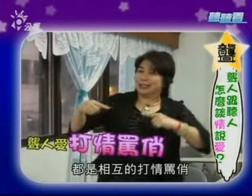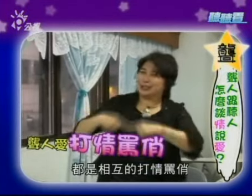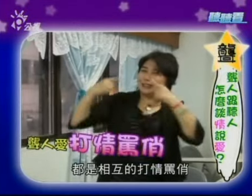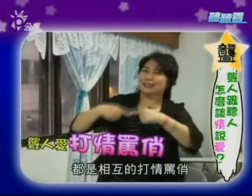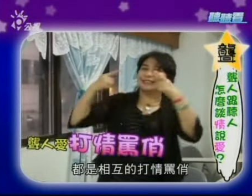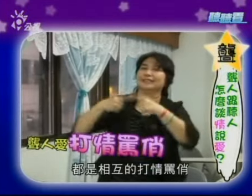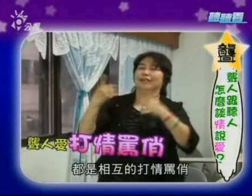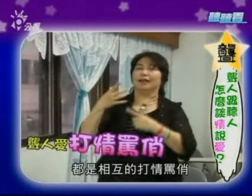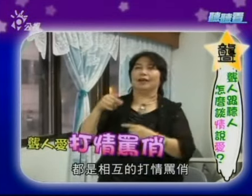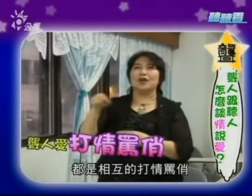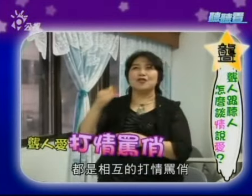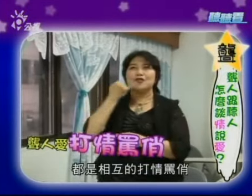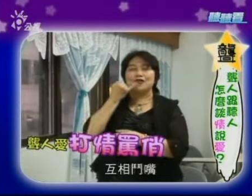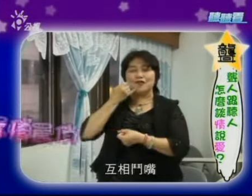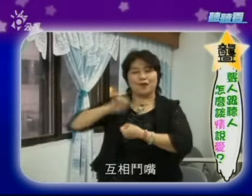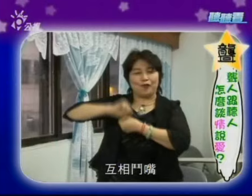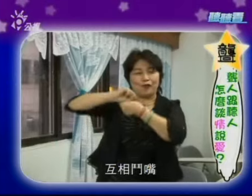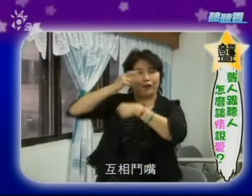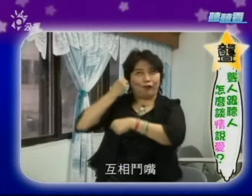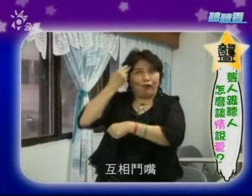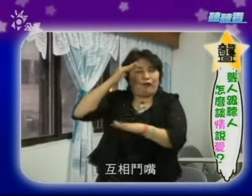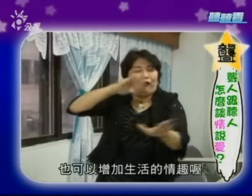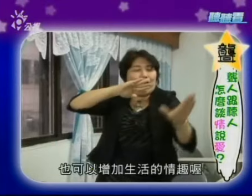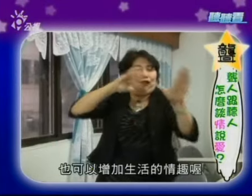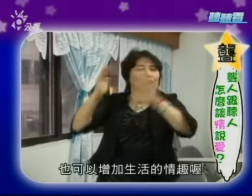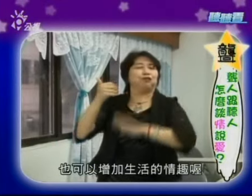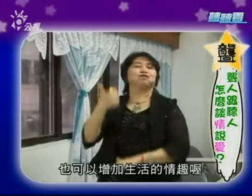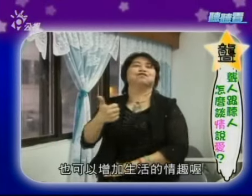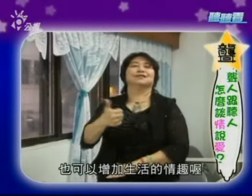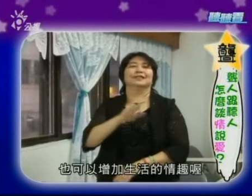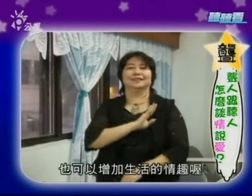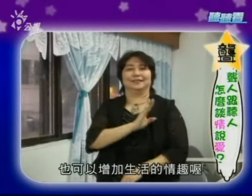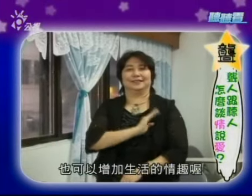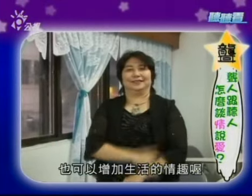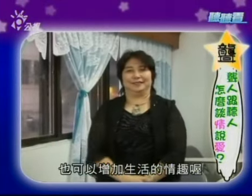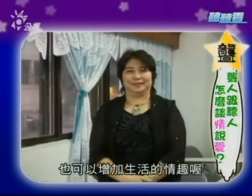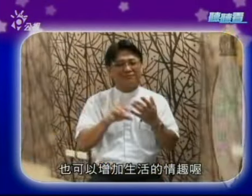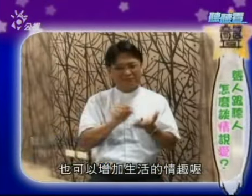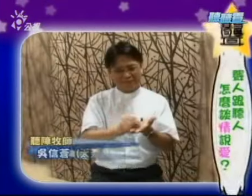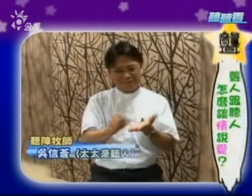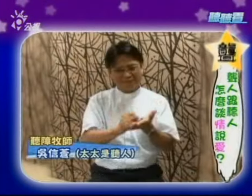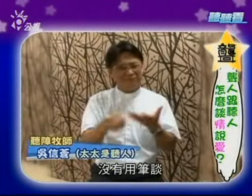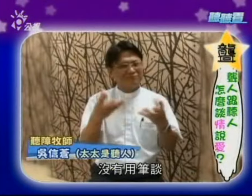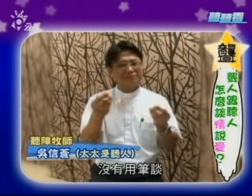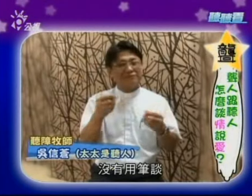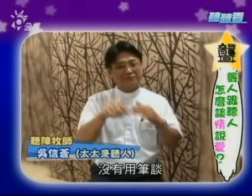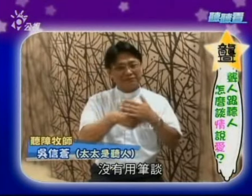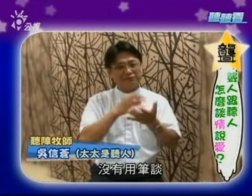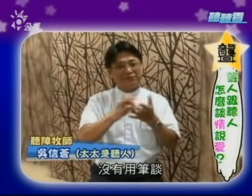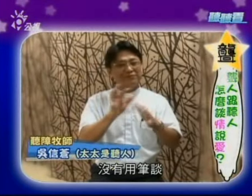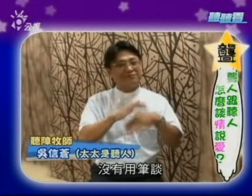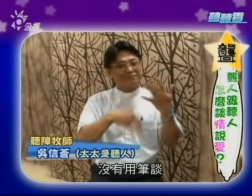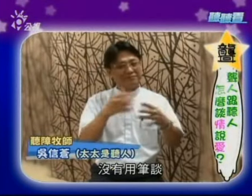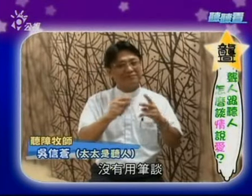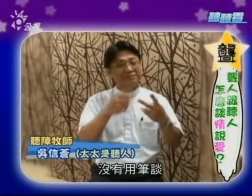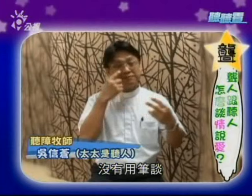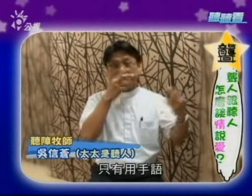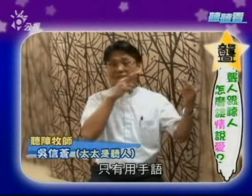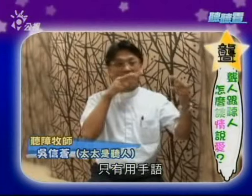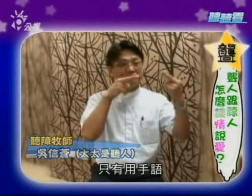相互的打气骂俏互相斗嘴也可以增加生活的情趣哦没有用笔痰只有用手